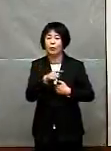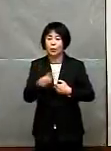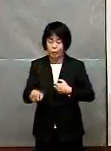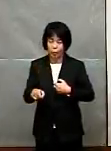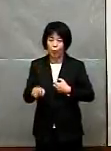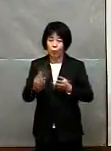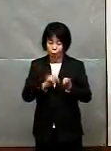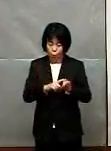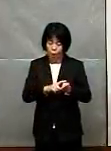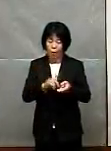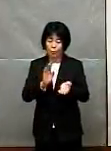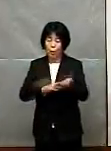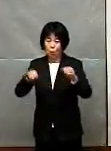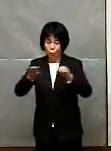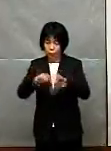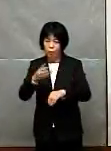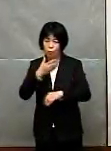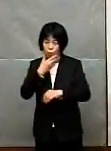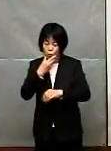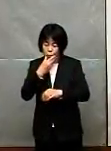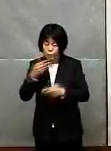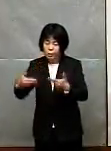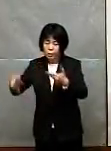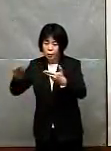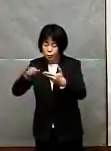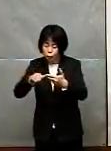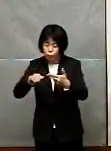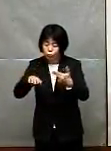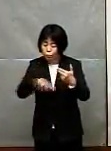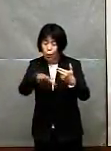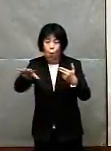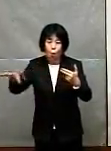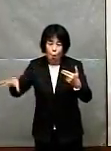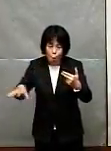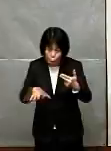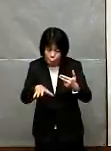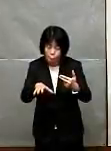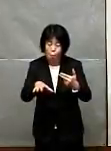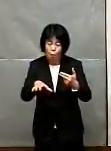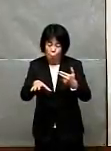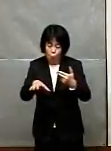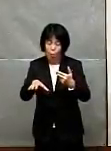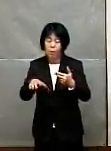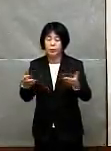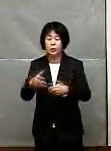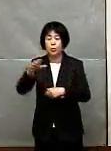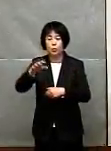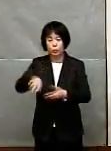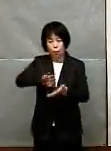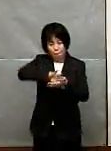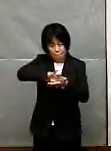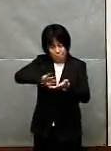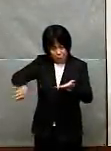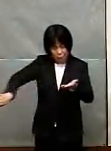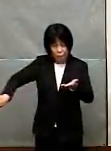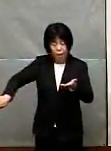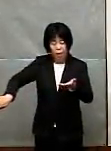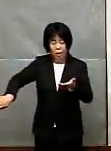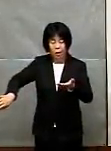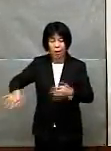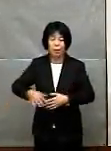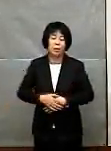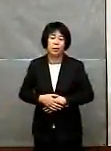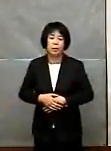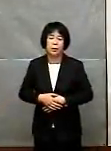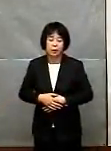施設などの県民生活の安全に直結する部門に関する事業者は対象外といたします